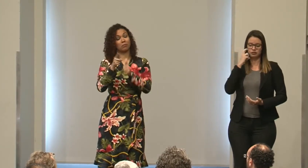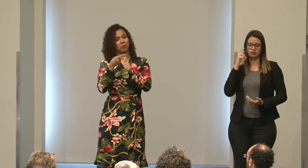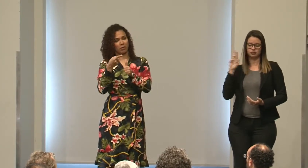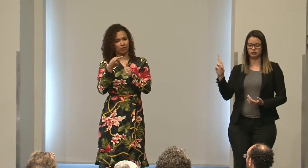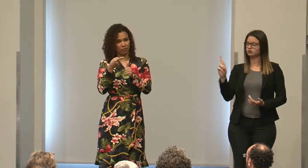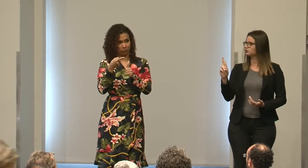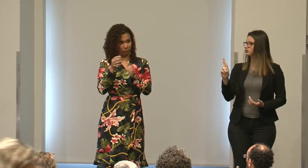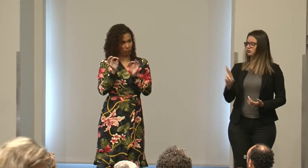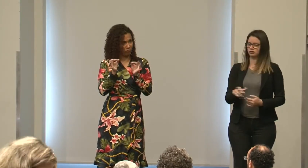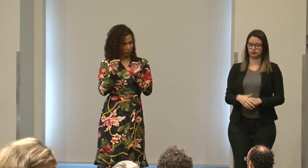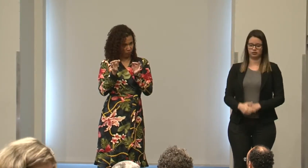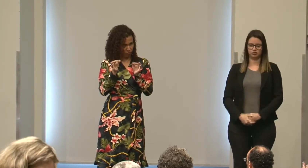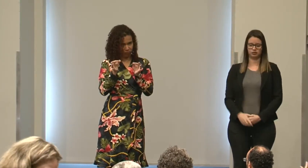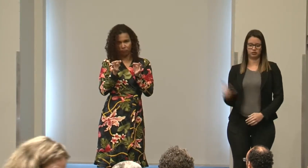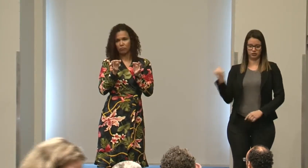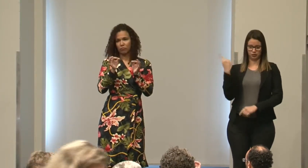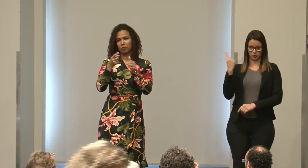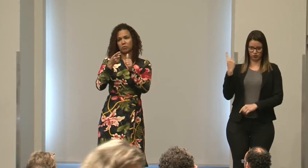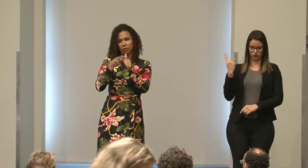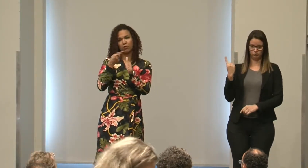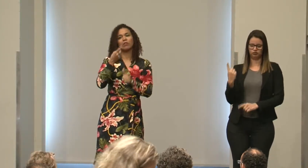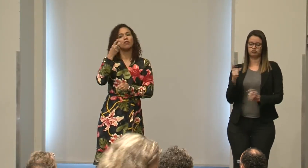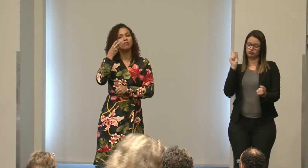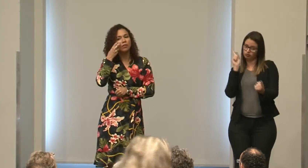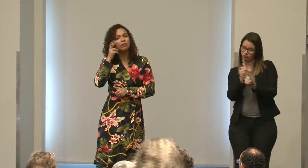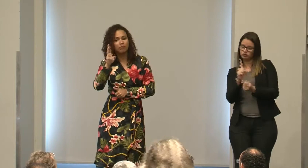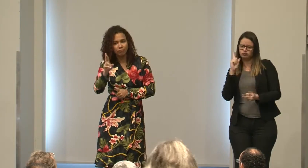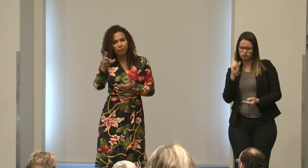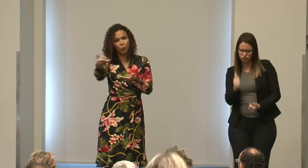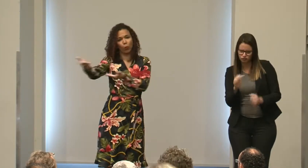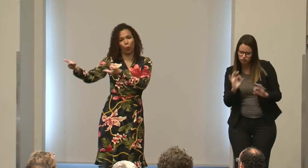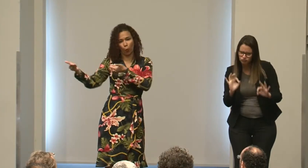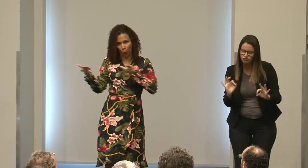de convidar, primeiramente, para compor, Ranieri